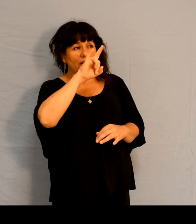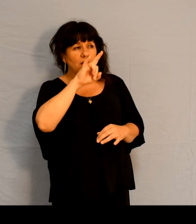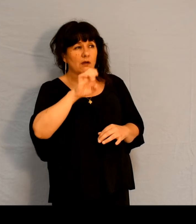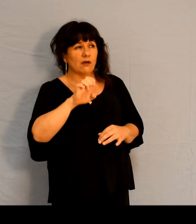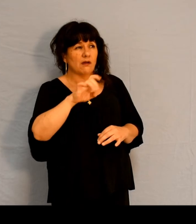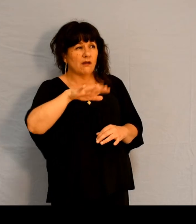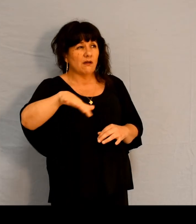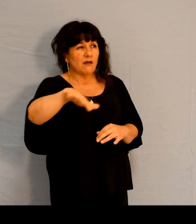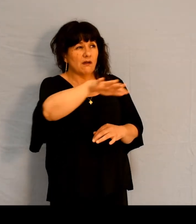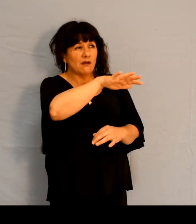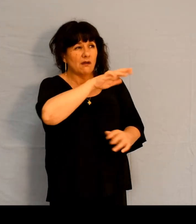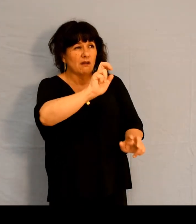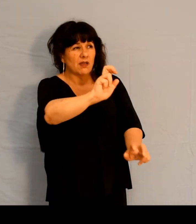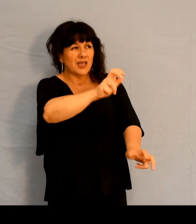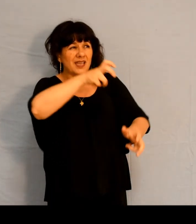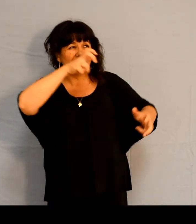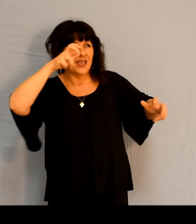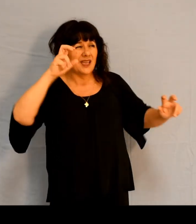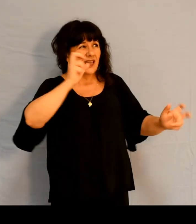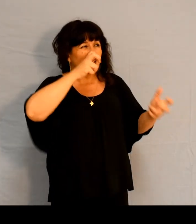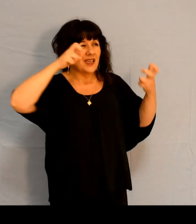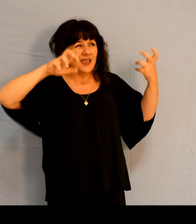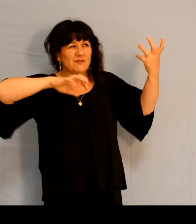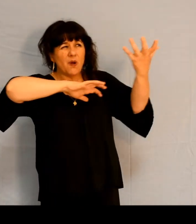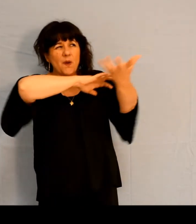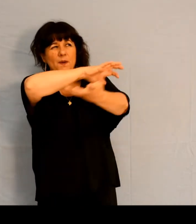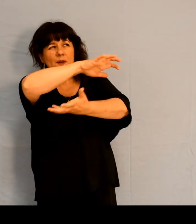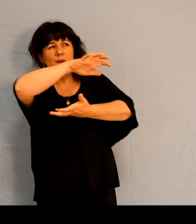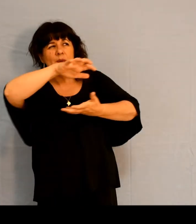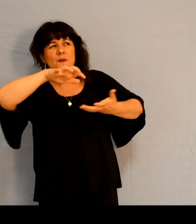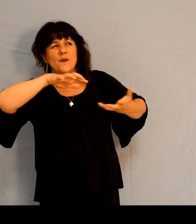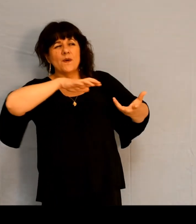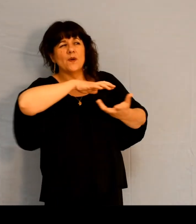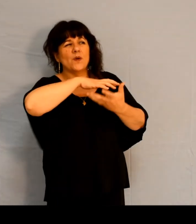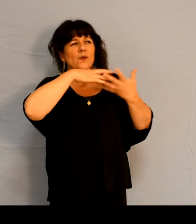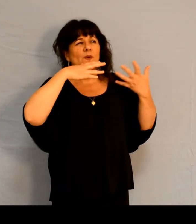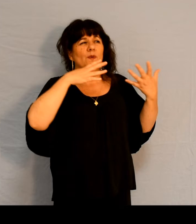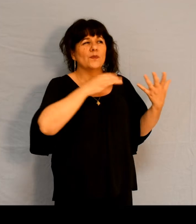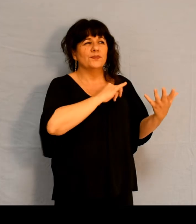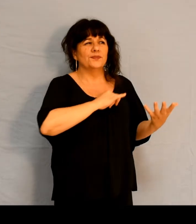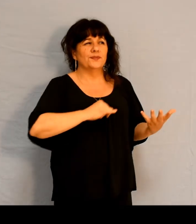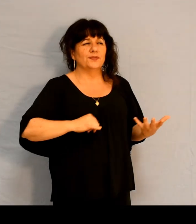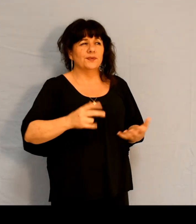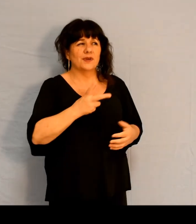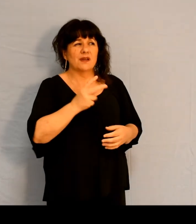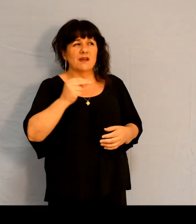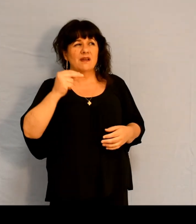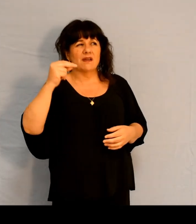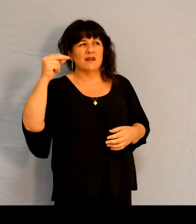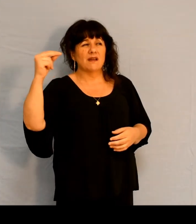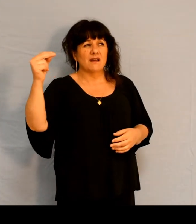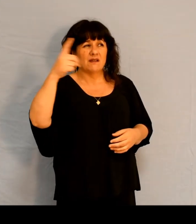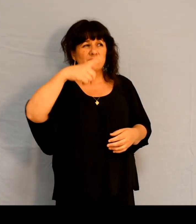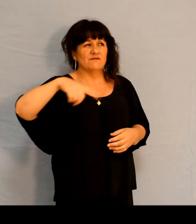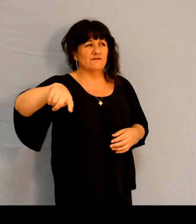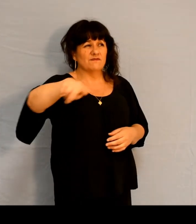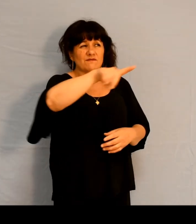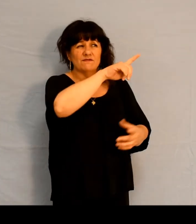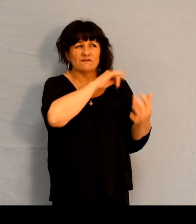Je veux descendre pour voir si leur conduite correspond à la clameur venue jusqu'à moi.